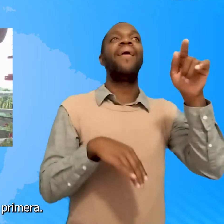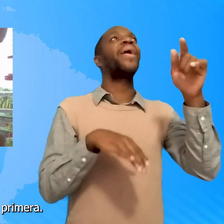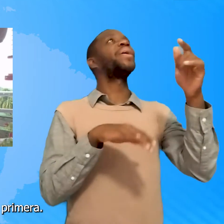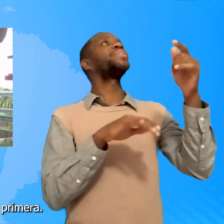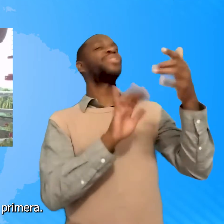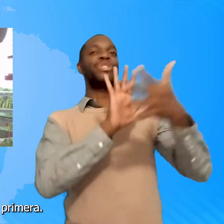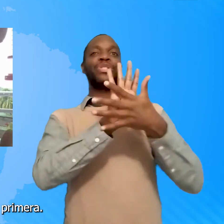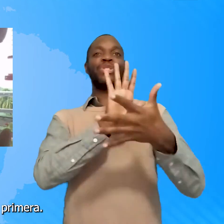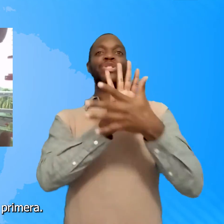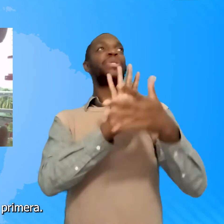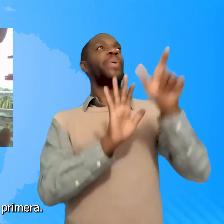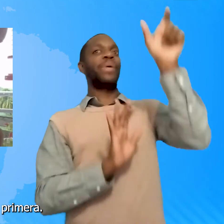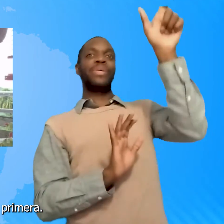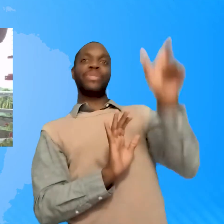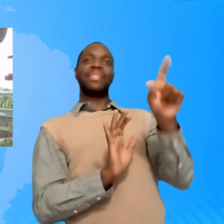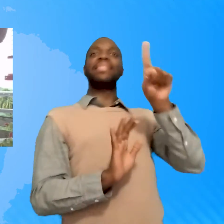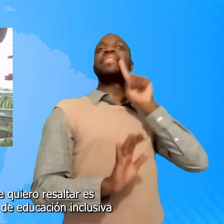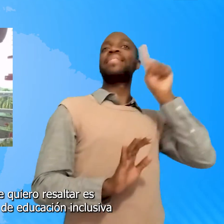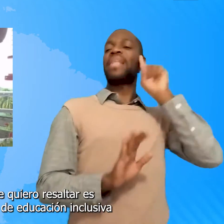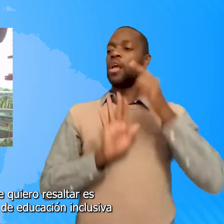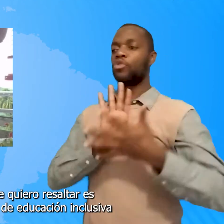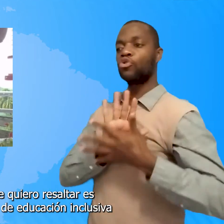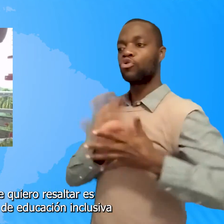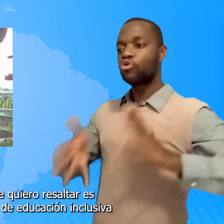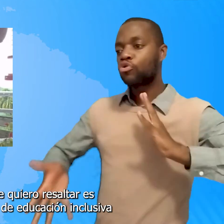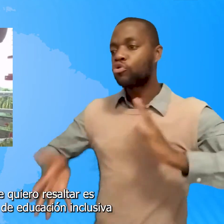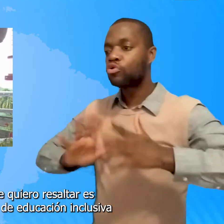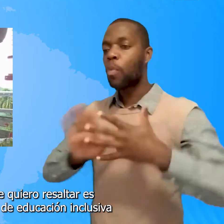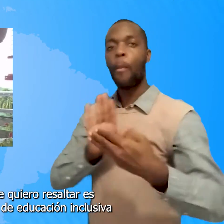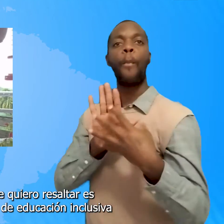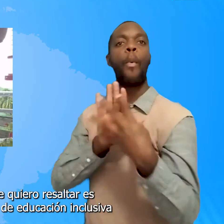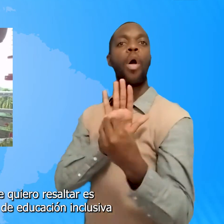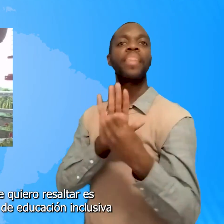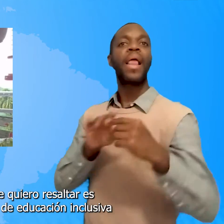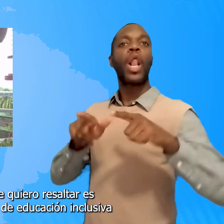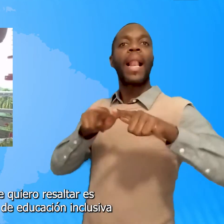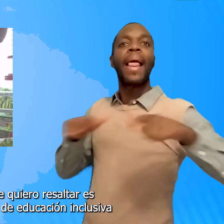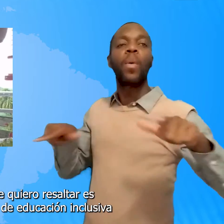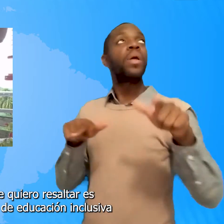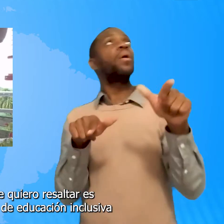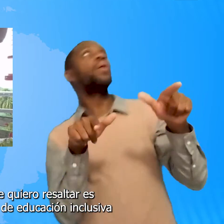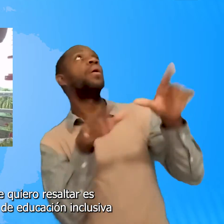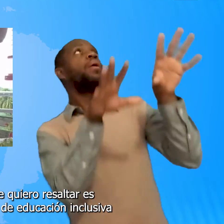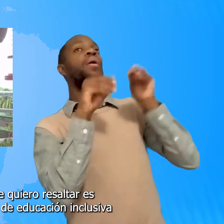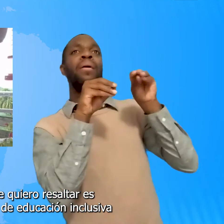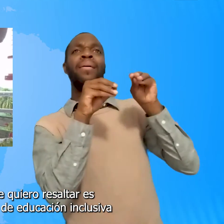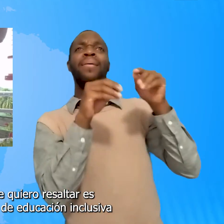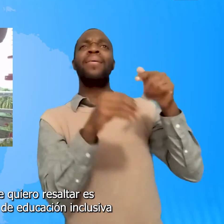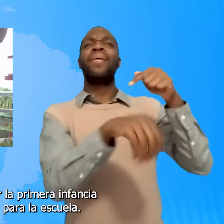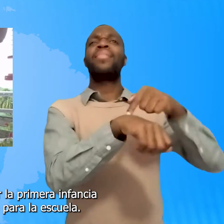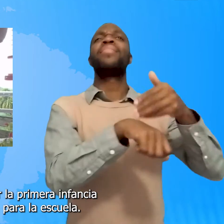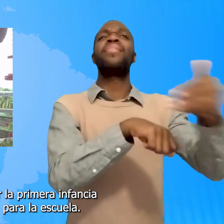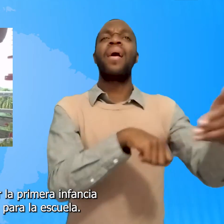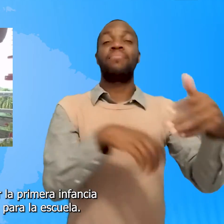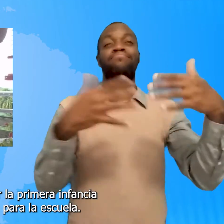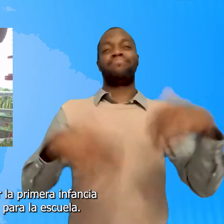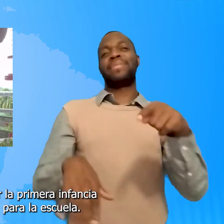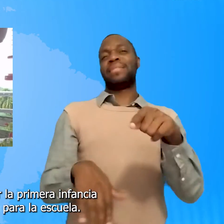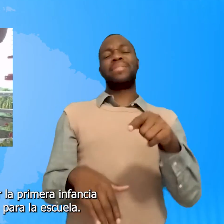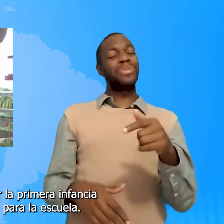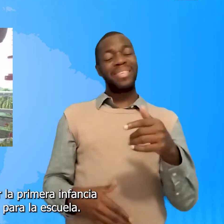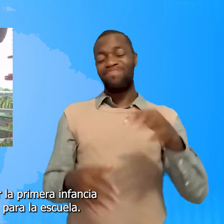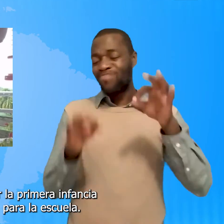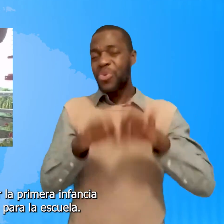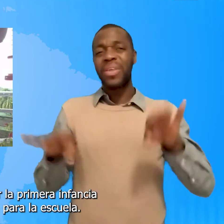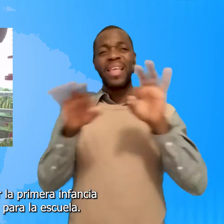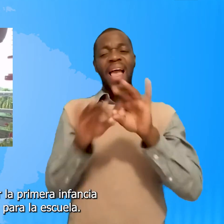Esa es la primera cosa que quiero resaltar, es que cuando hablamos de educación inclusiva tenemos que pensar la